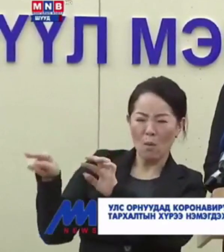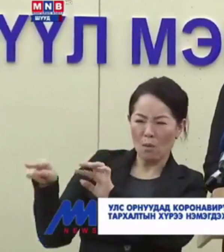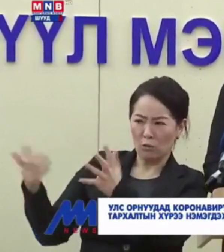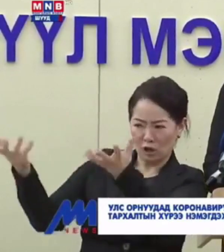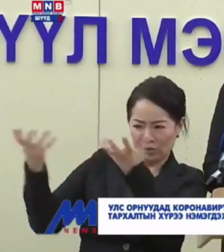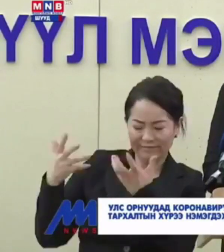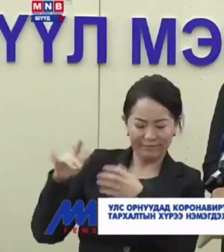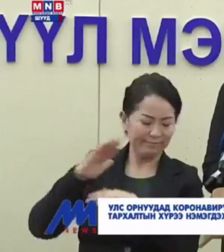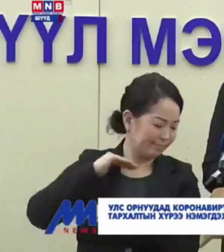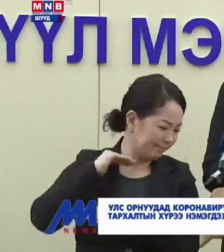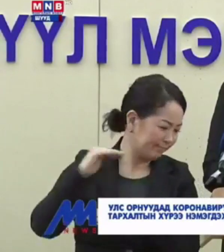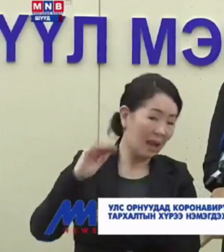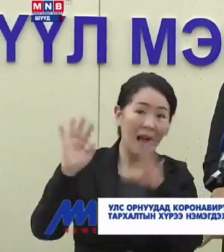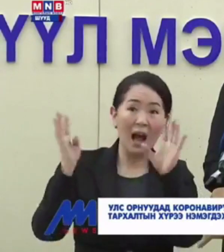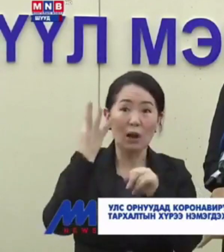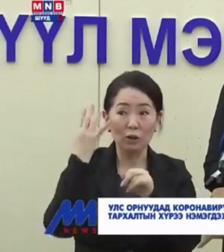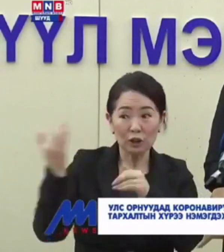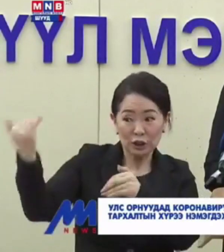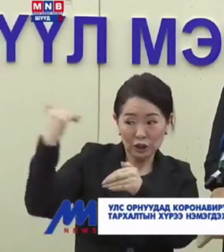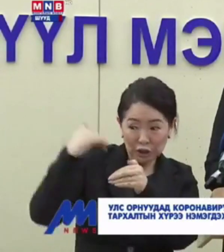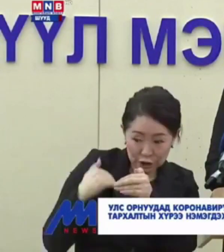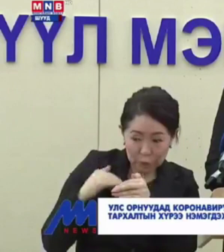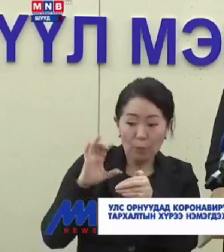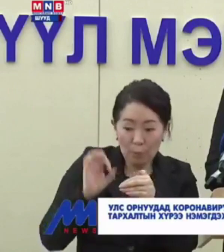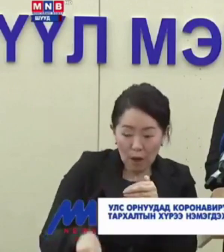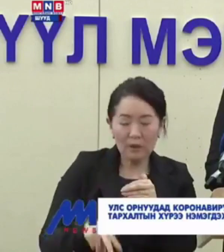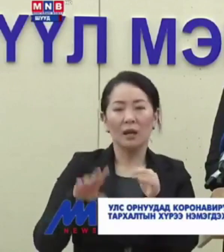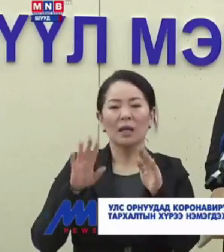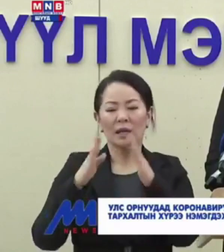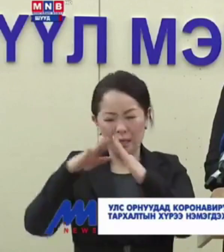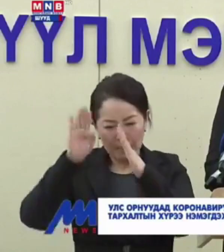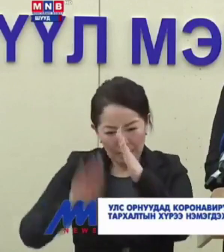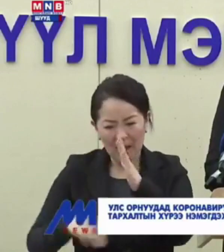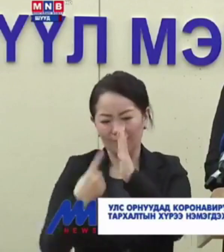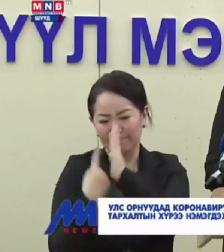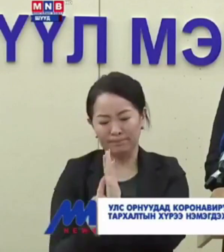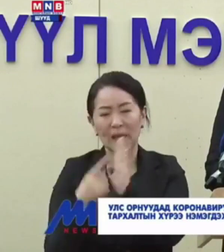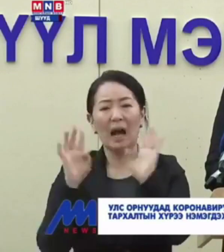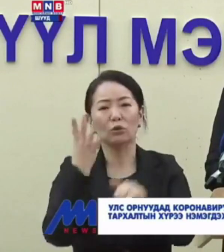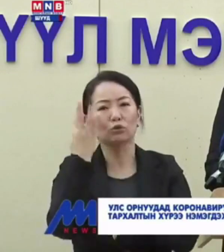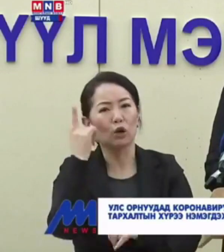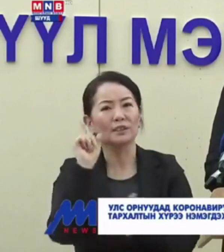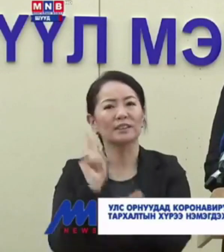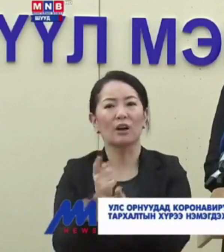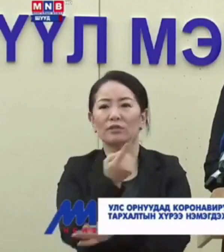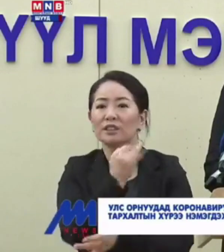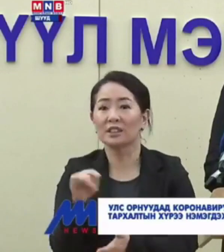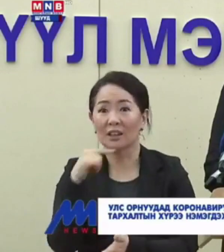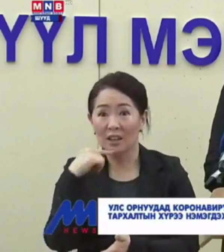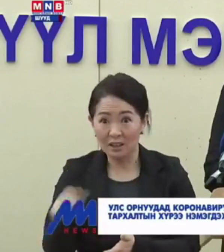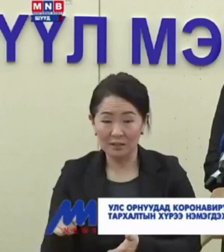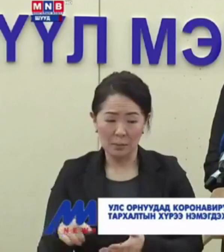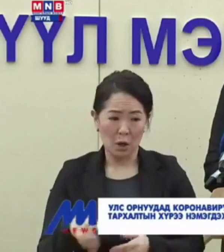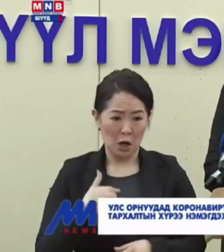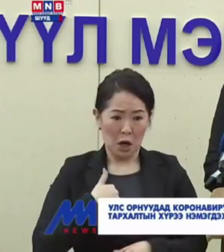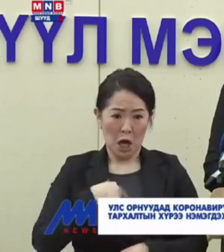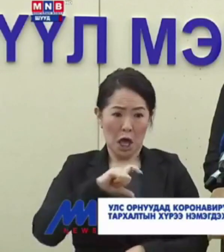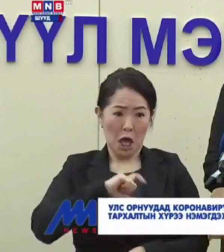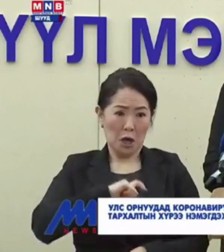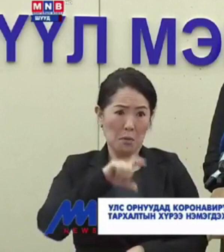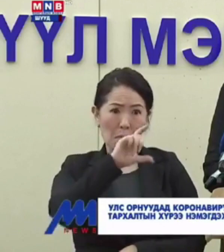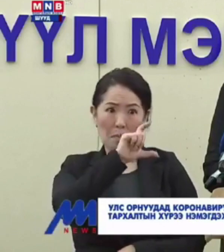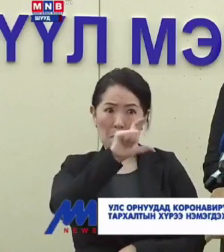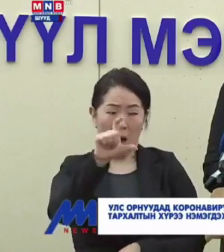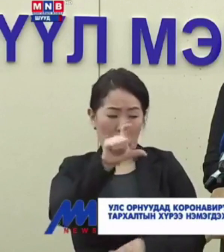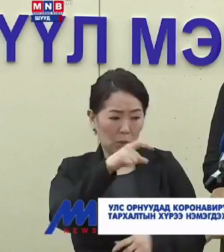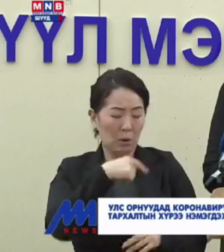ч хүнийг 14 хоног өөрийгөө гэртээ тусгаарлах шаардлага тавьж байгаа. Тэрчлэн эрх бүхий байгууллагын зөвшөөрлөгөөр өөрийнхөө гэр орноос